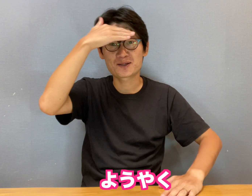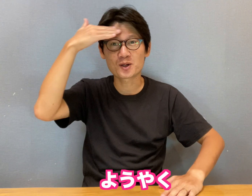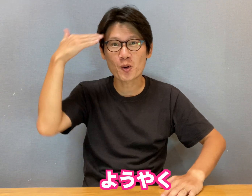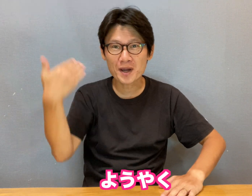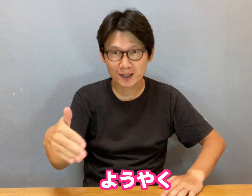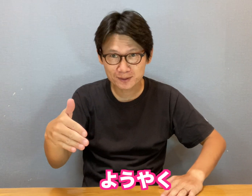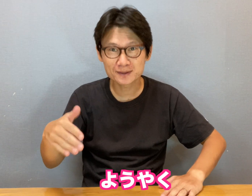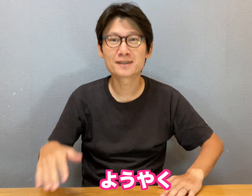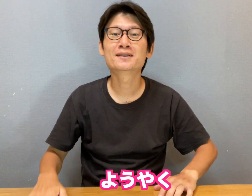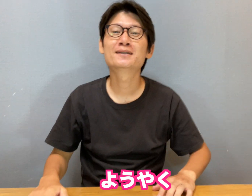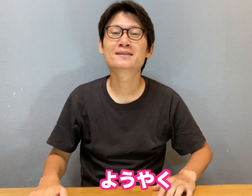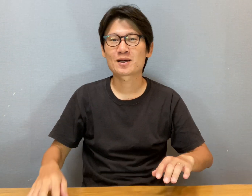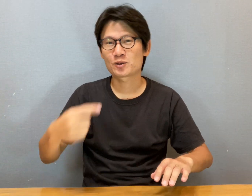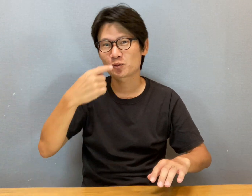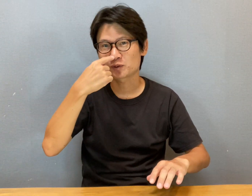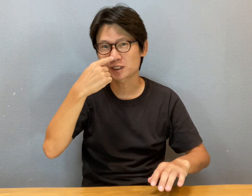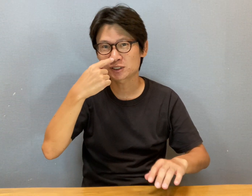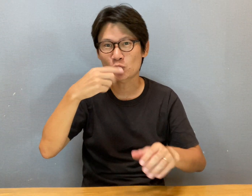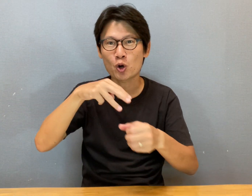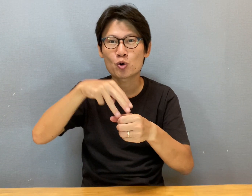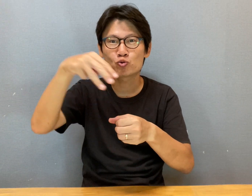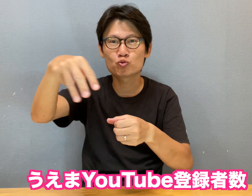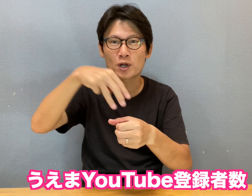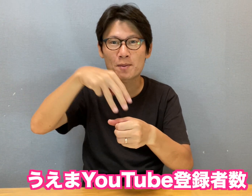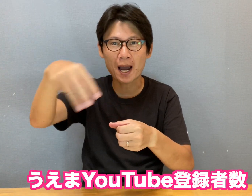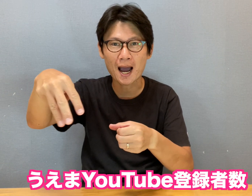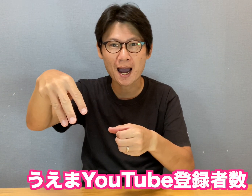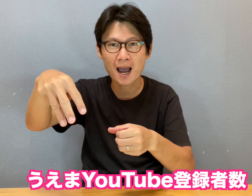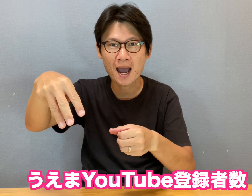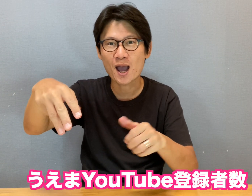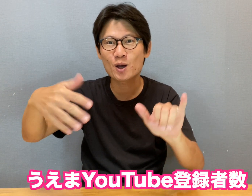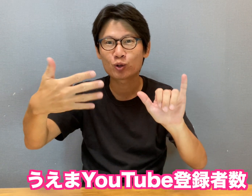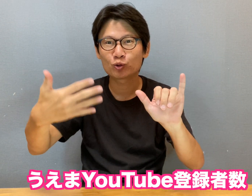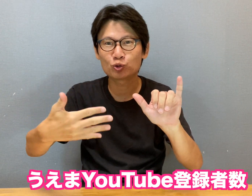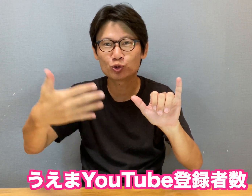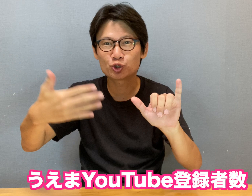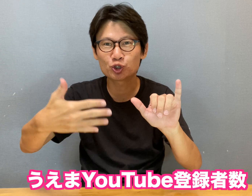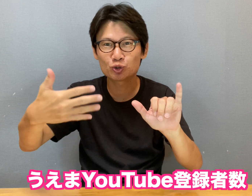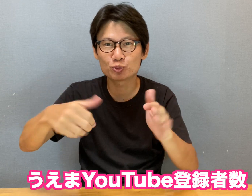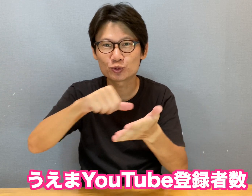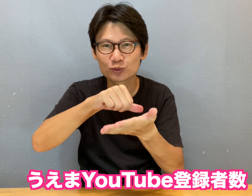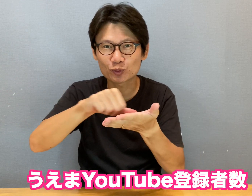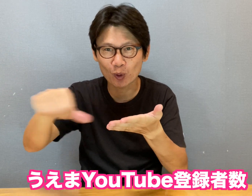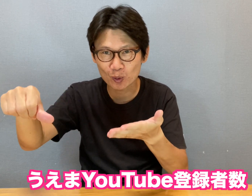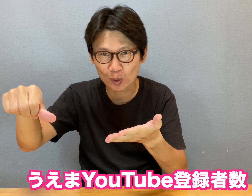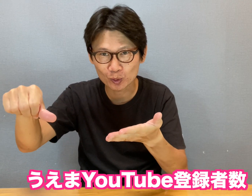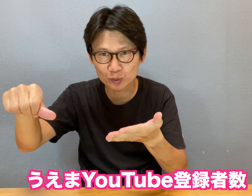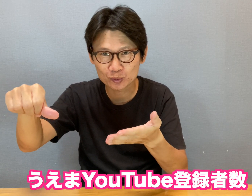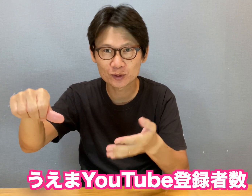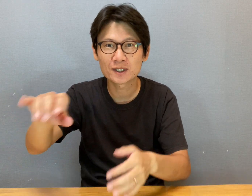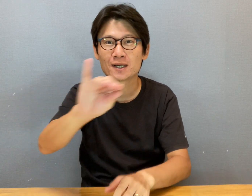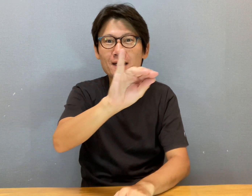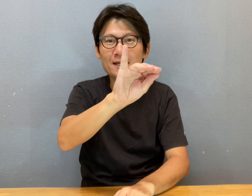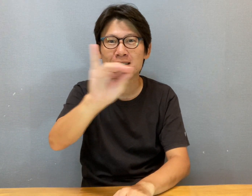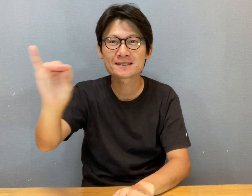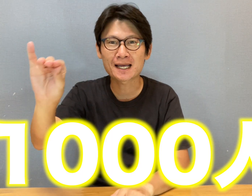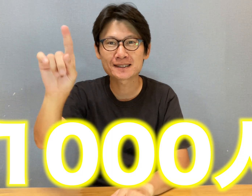ようやく私のウェマ YouTube 登録1000